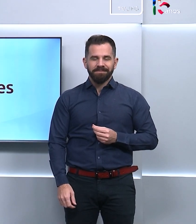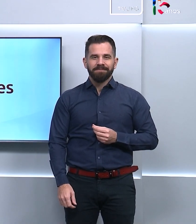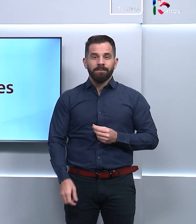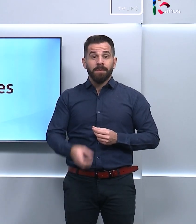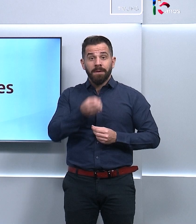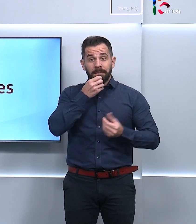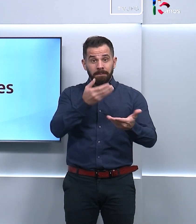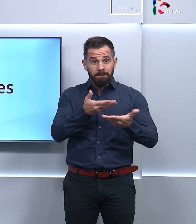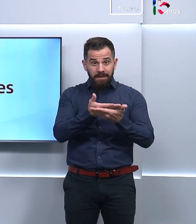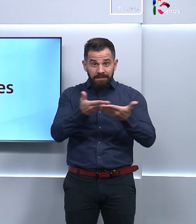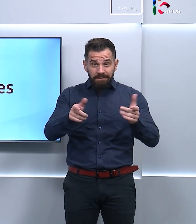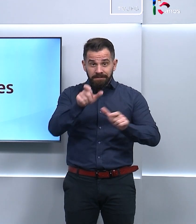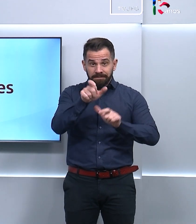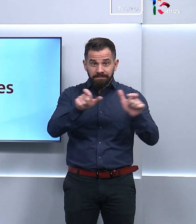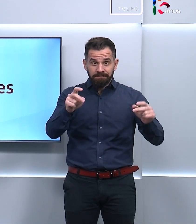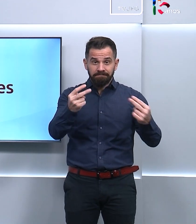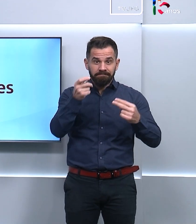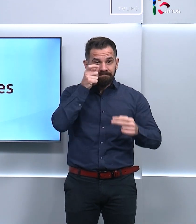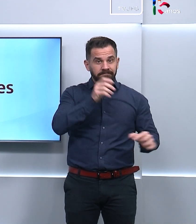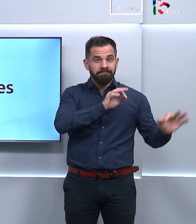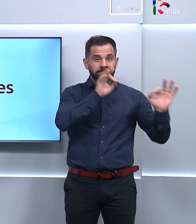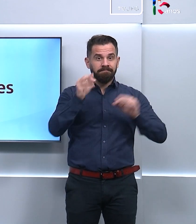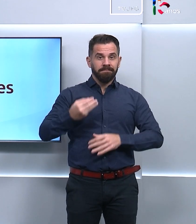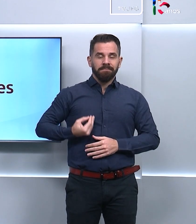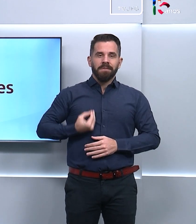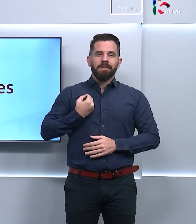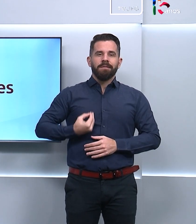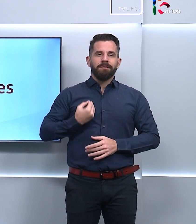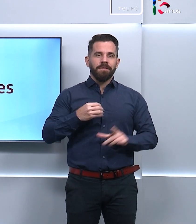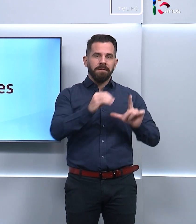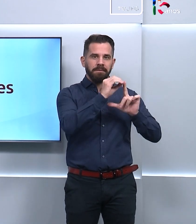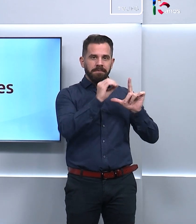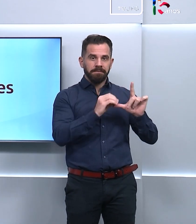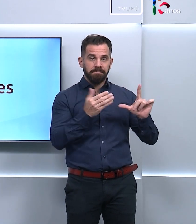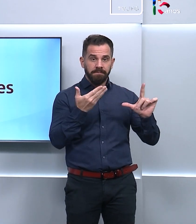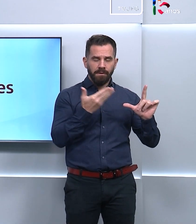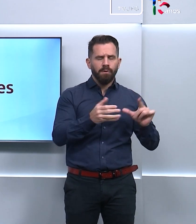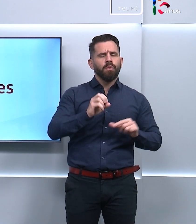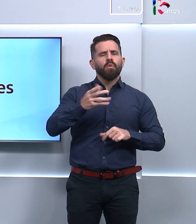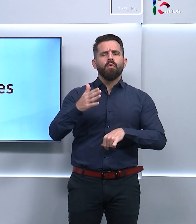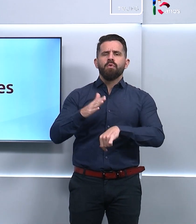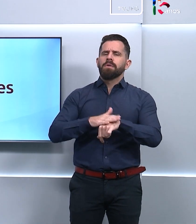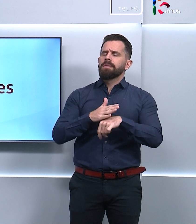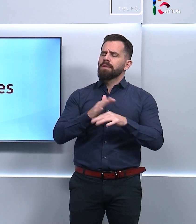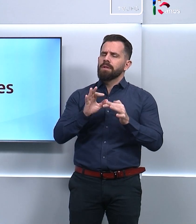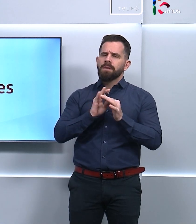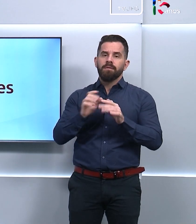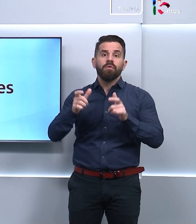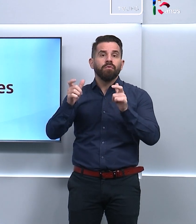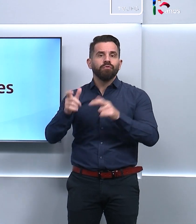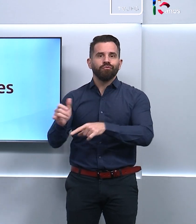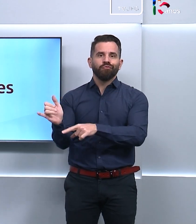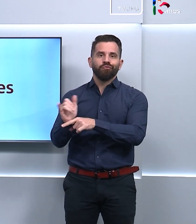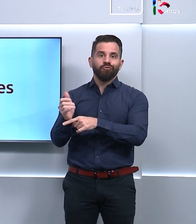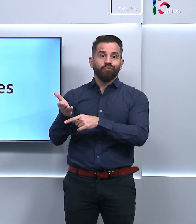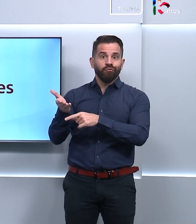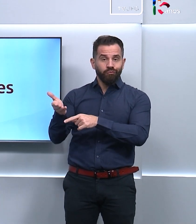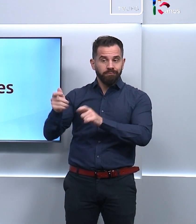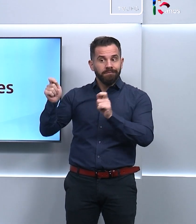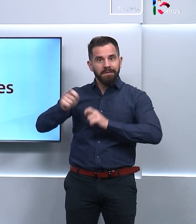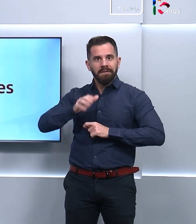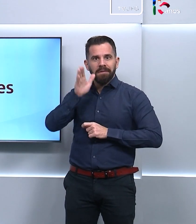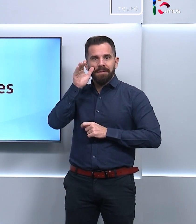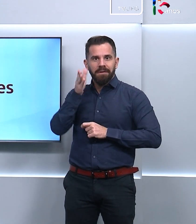Seja bem-vindo e bem-vinda você que nos acompanha ao vivo pela TV UFG ou nos assiste em qualquer dia e horário no canal da